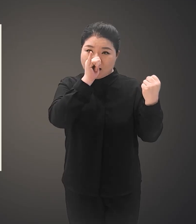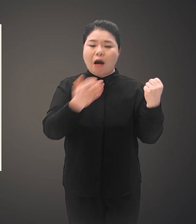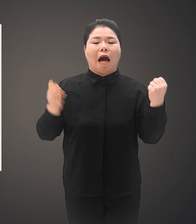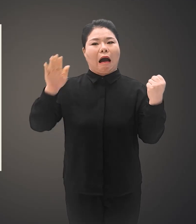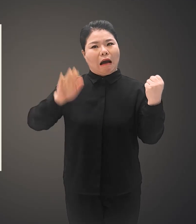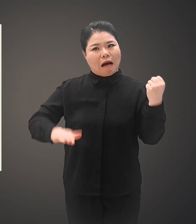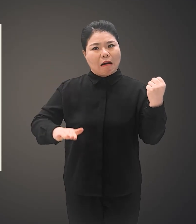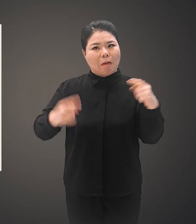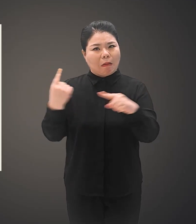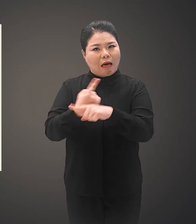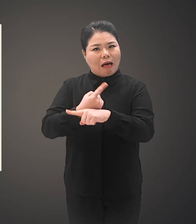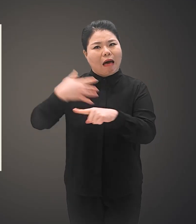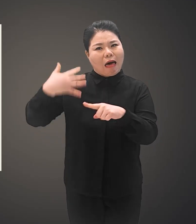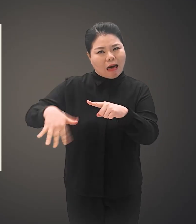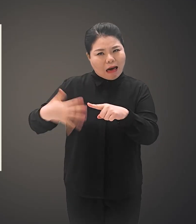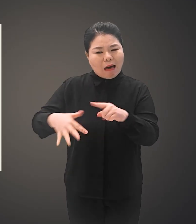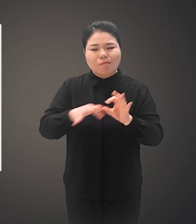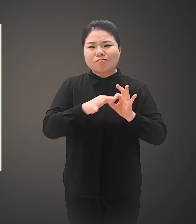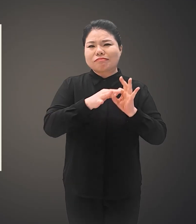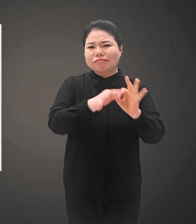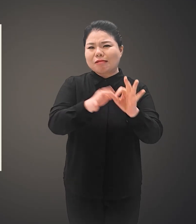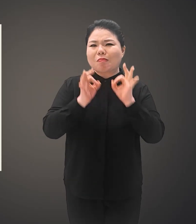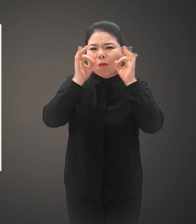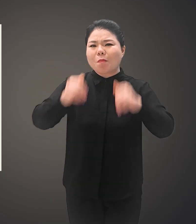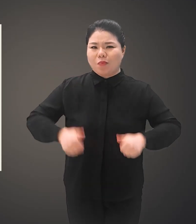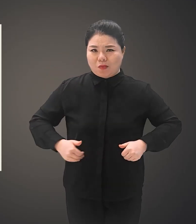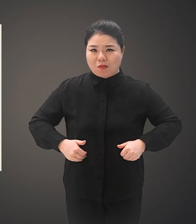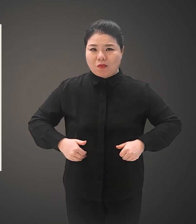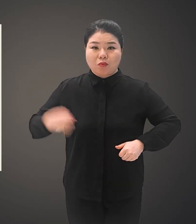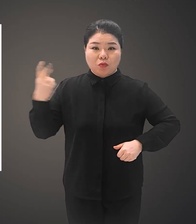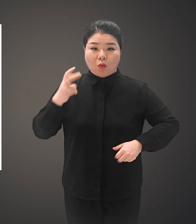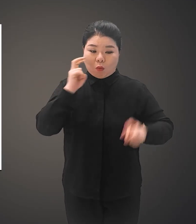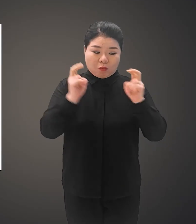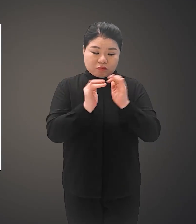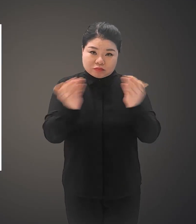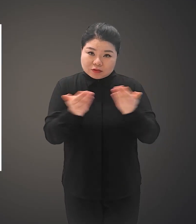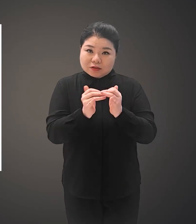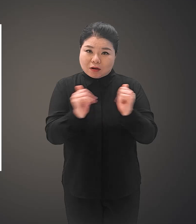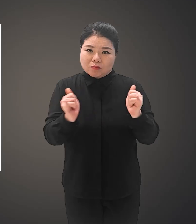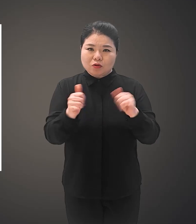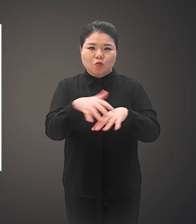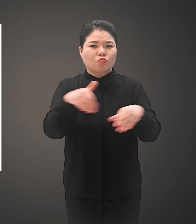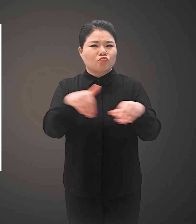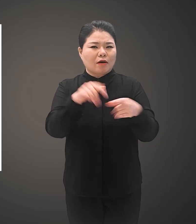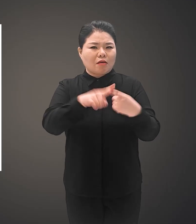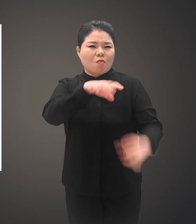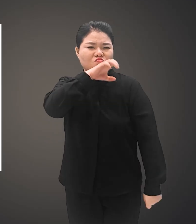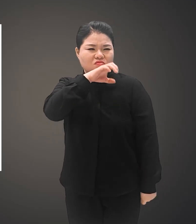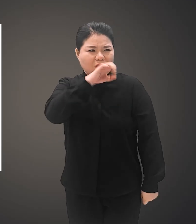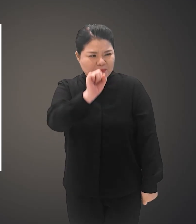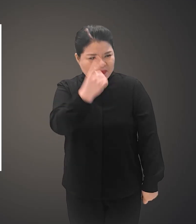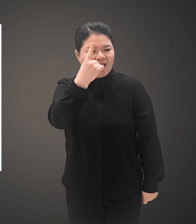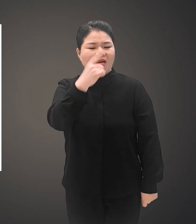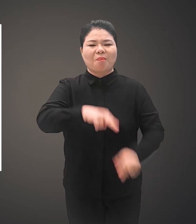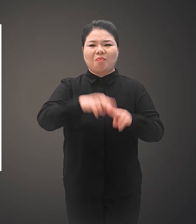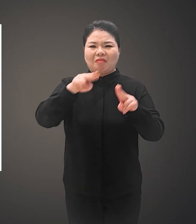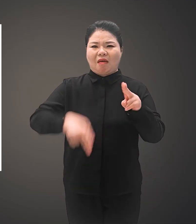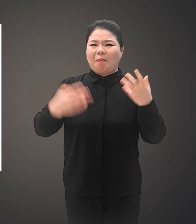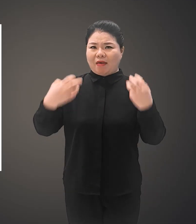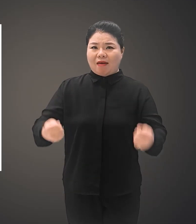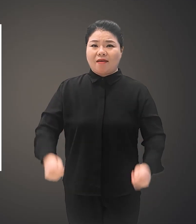여전히 조직 문화 개선을 위한 노력이 필요하며 직장인들은 조직 문화에 대한 불만으로